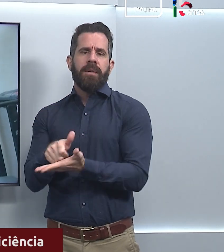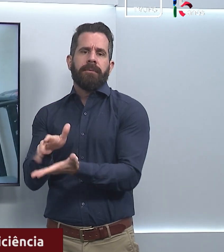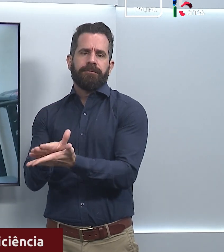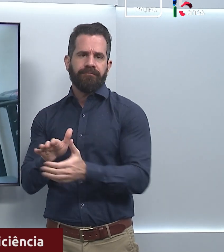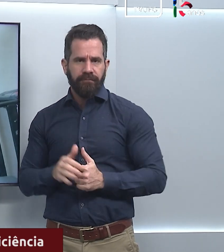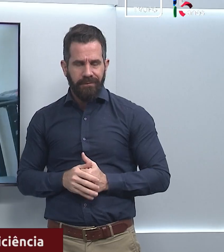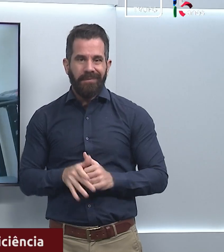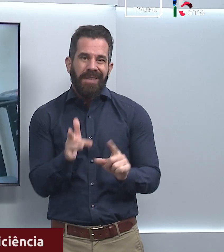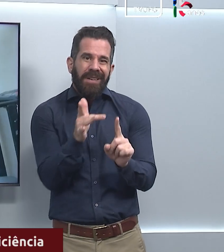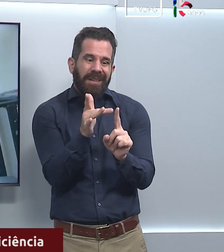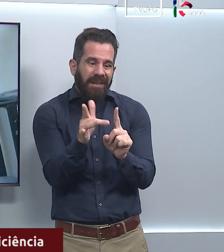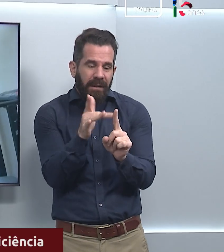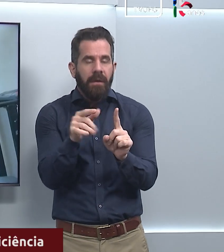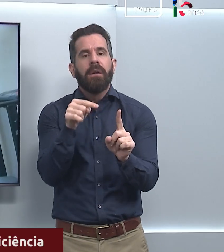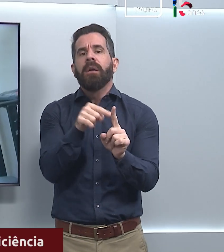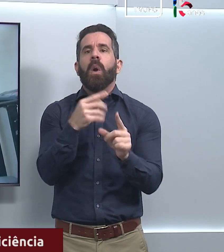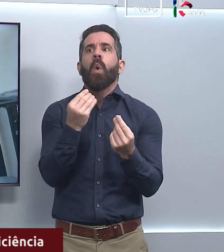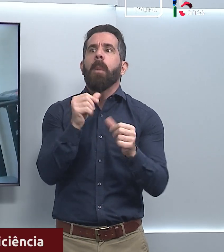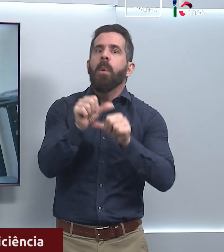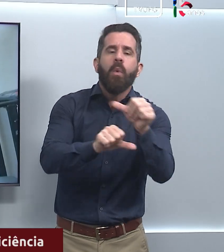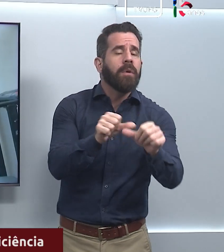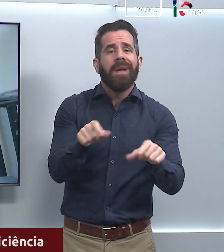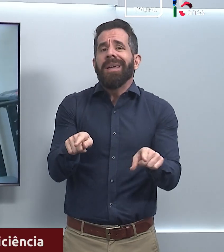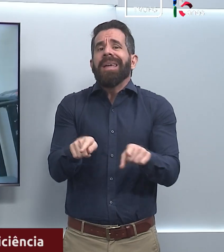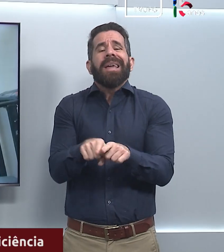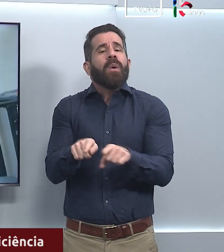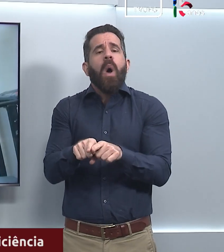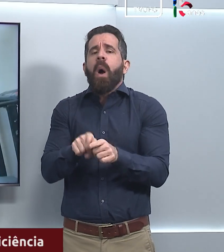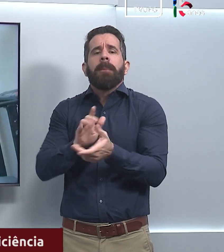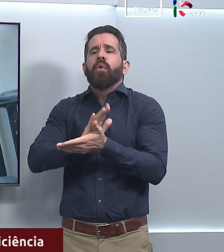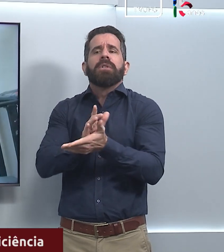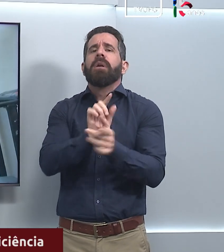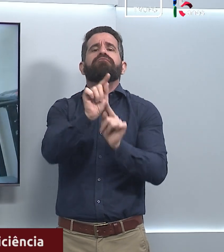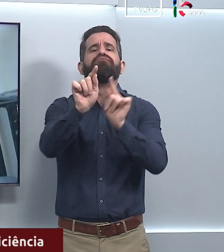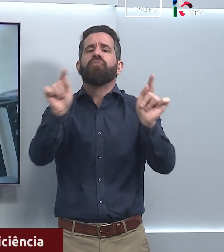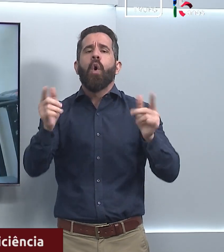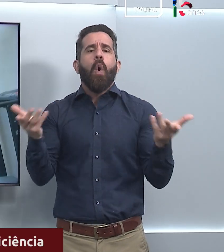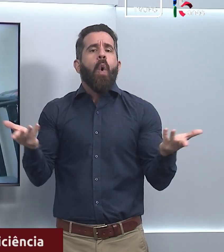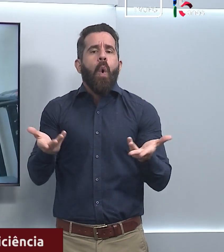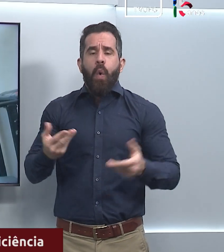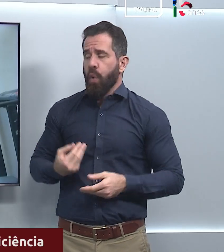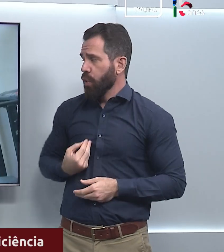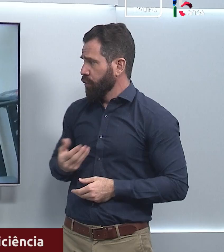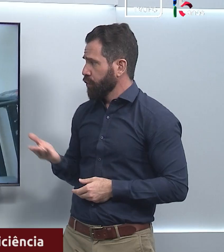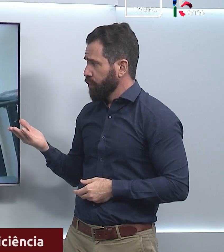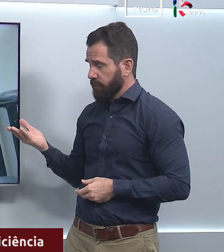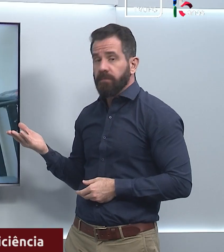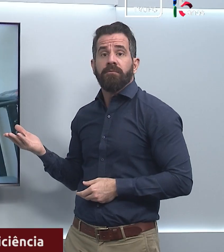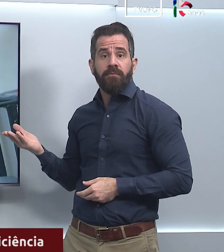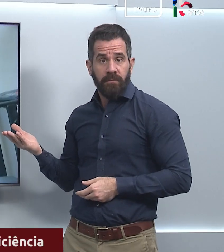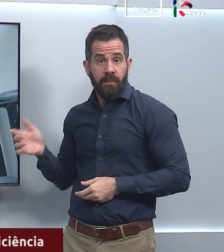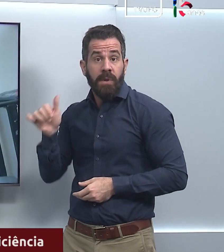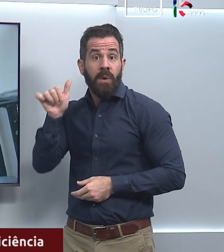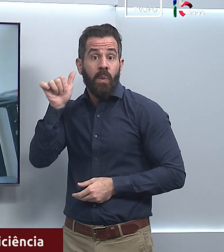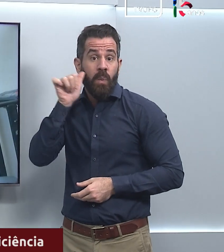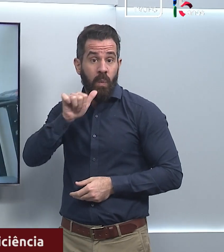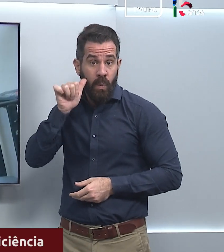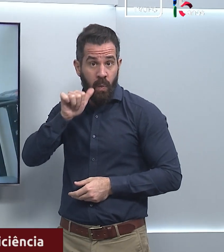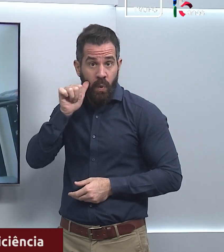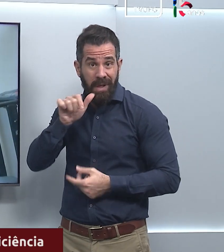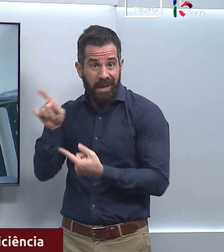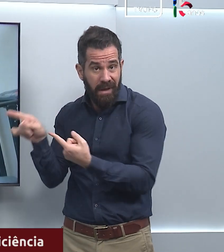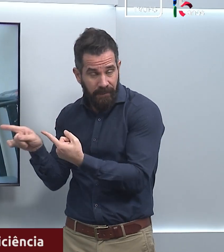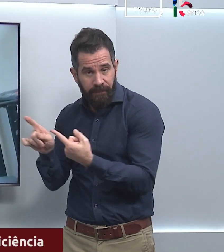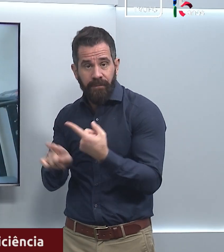preconceito, tanto quanto o racismo. Hoje eu sofro o preconceito de gênero, porque sou uma mulher, sofro